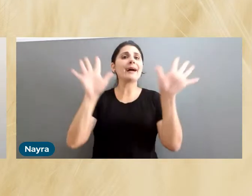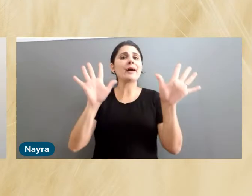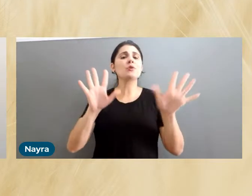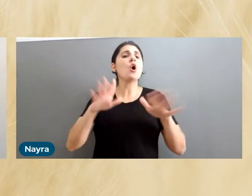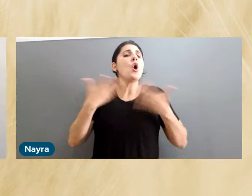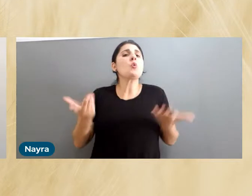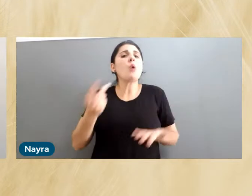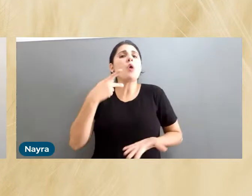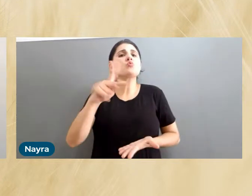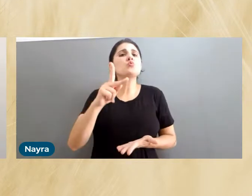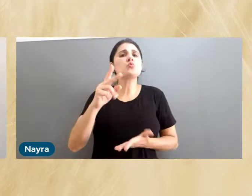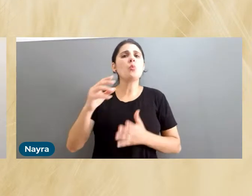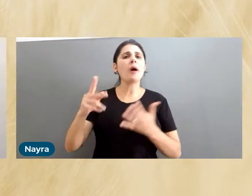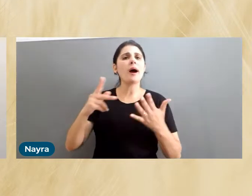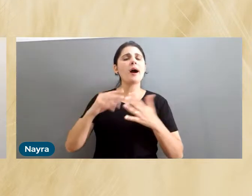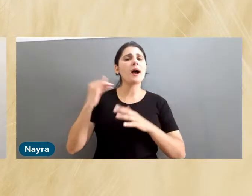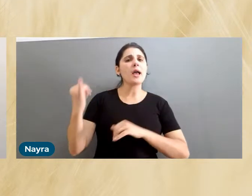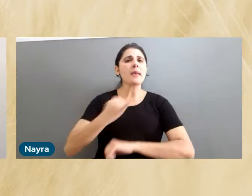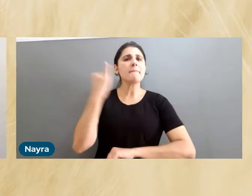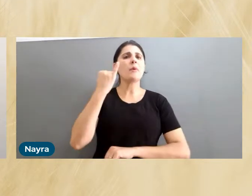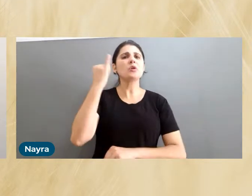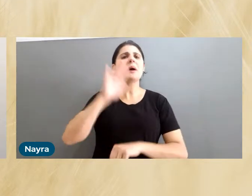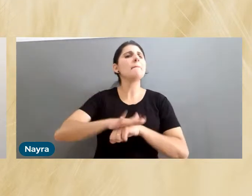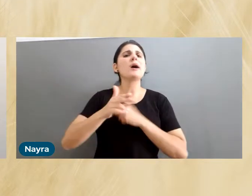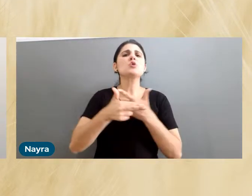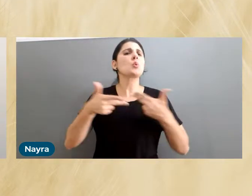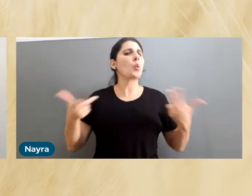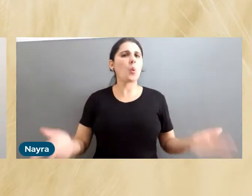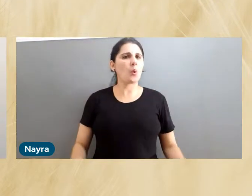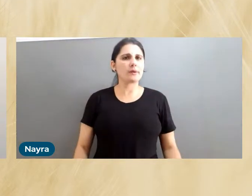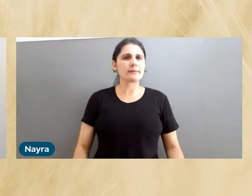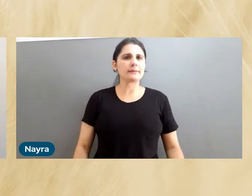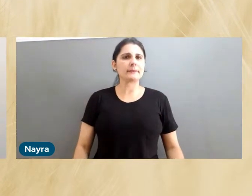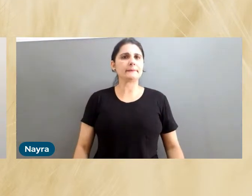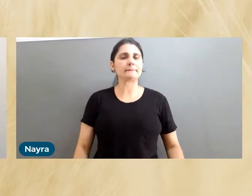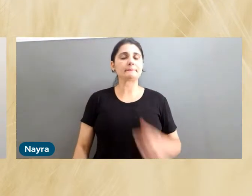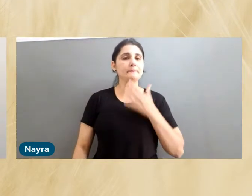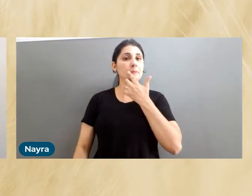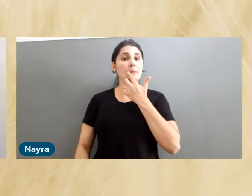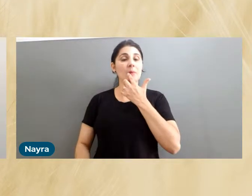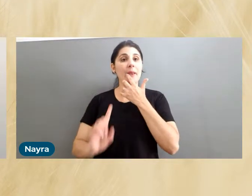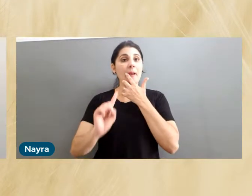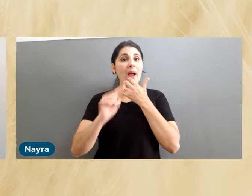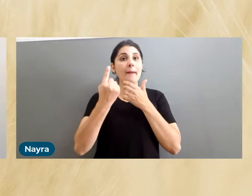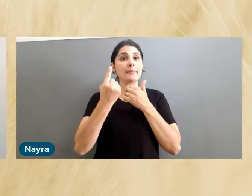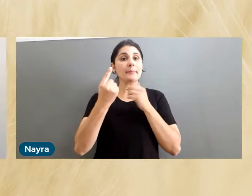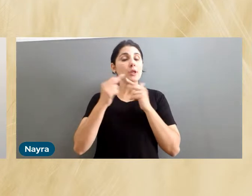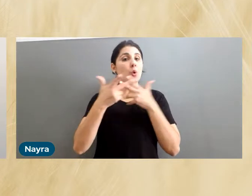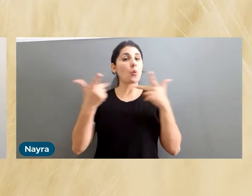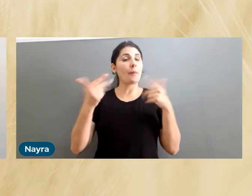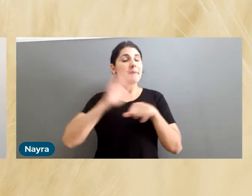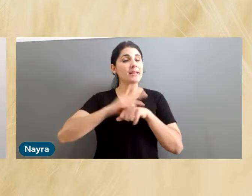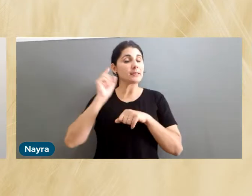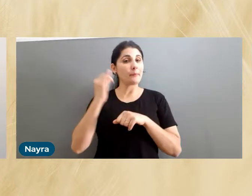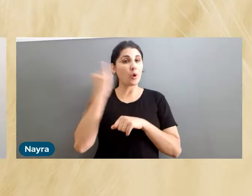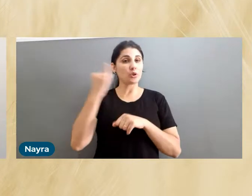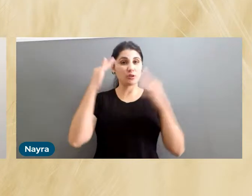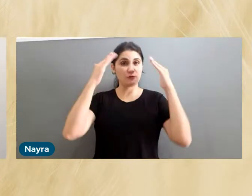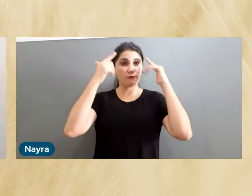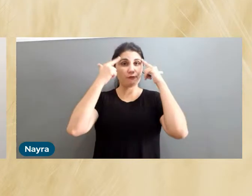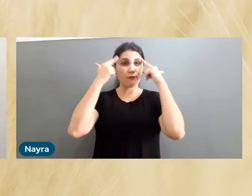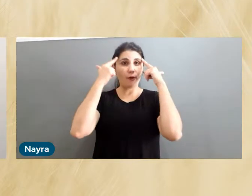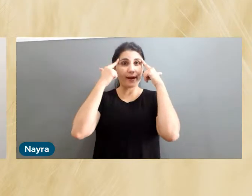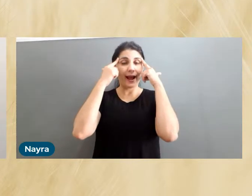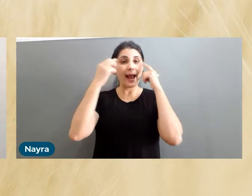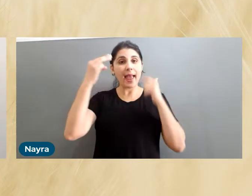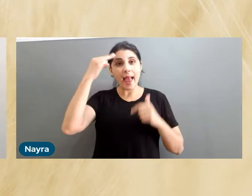círculos de influência. E o primeiro e o mais importante círculo de influência é a nossa mente. A nossa mente